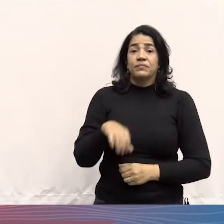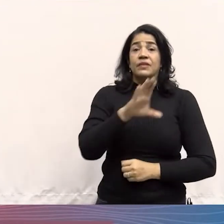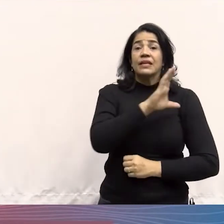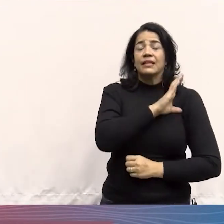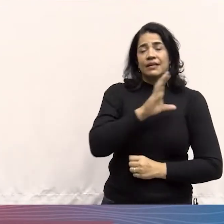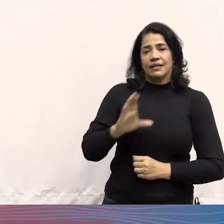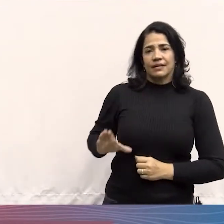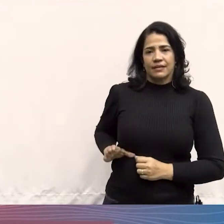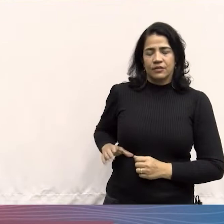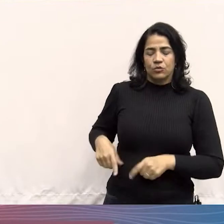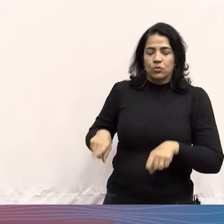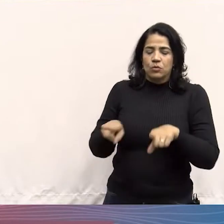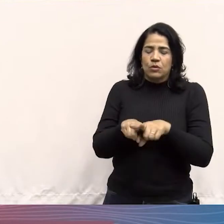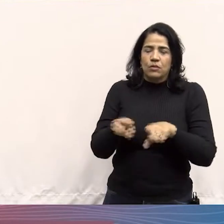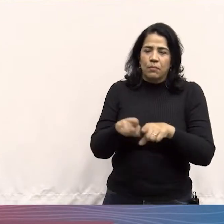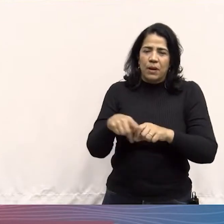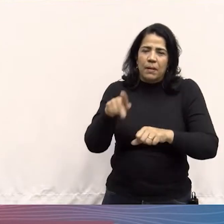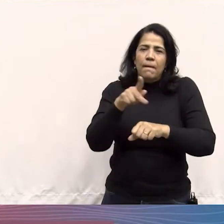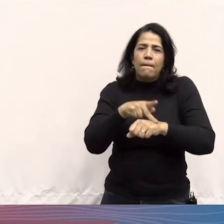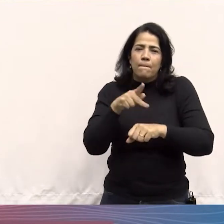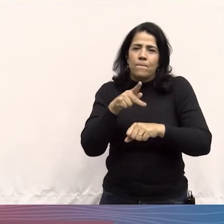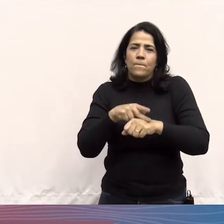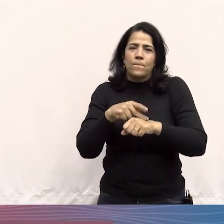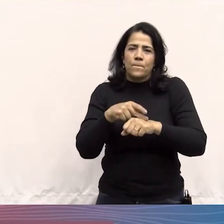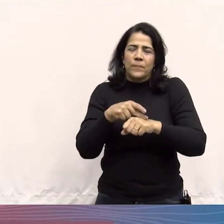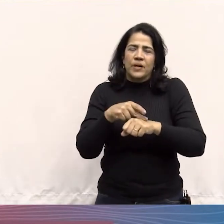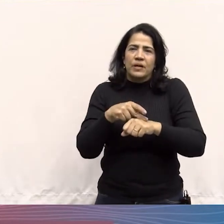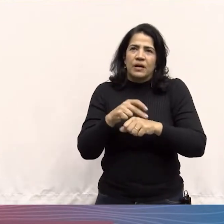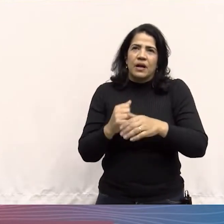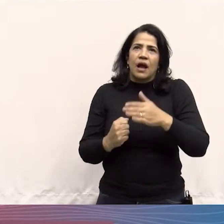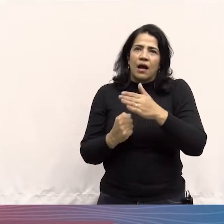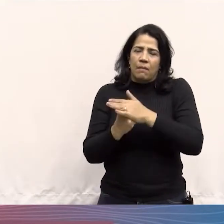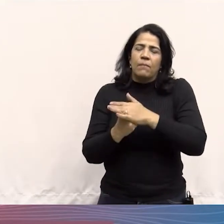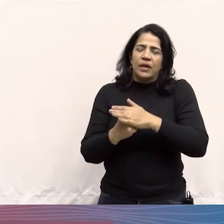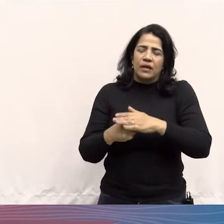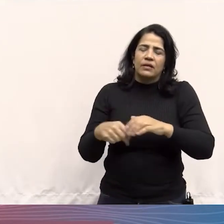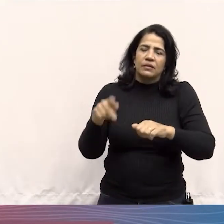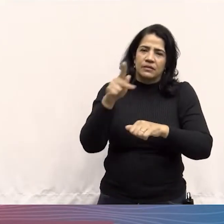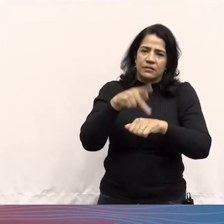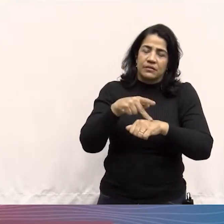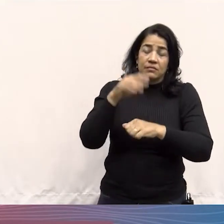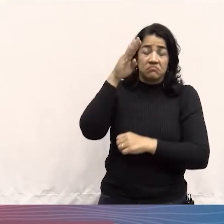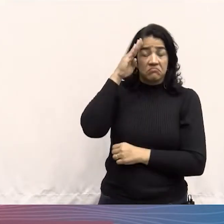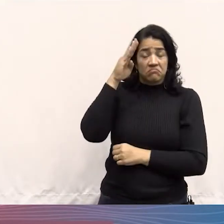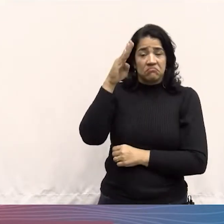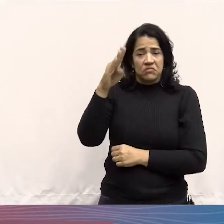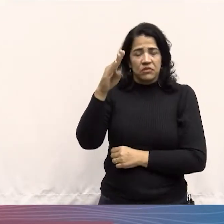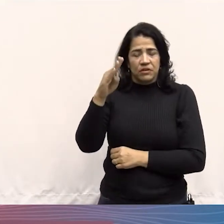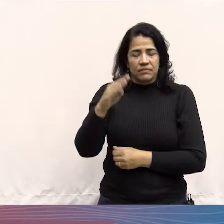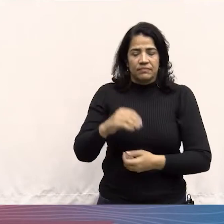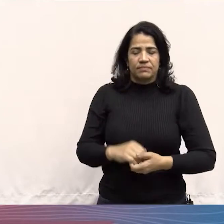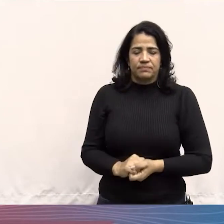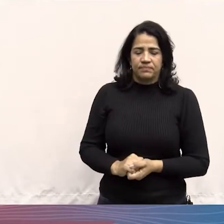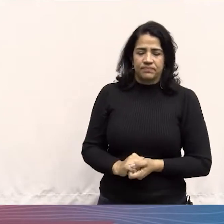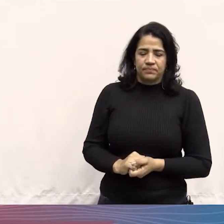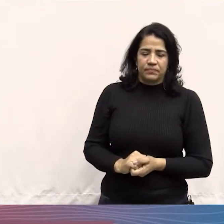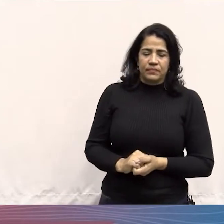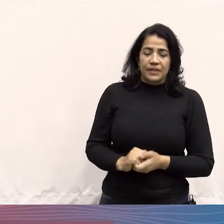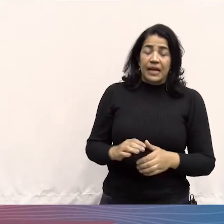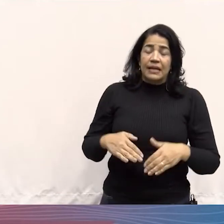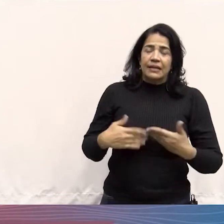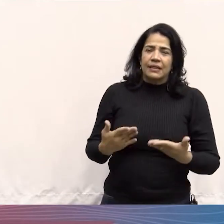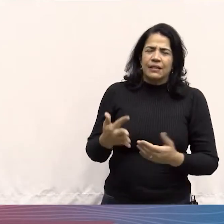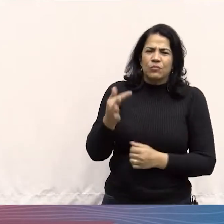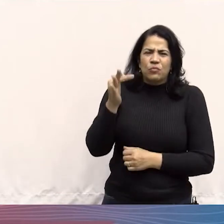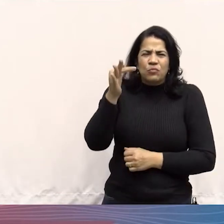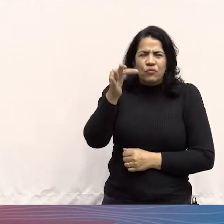pedra angular, aí somos edificados sobre esse Cristo, e depois no fim, quando termina a